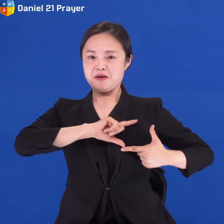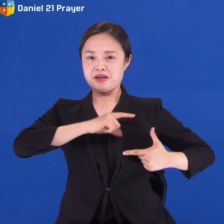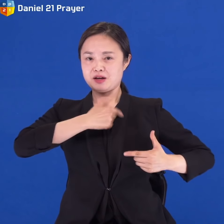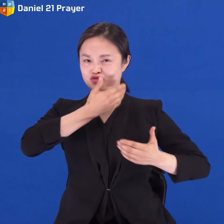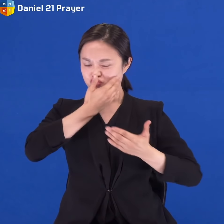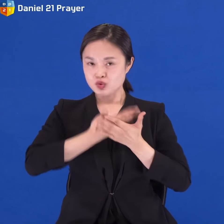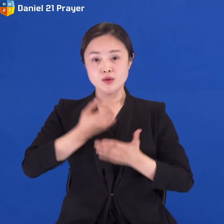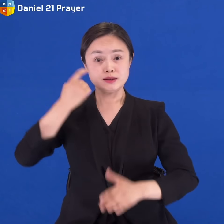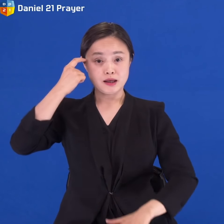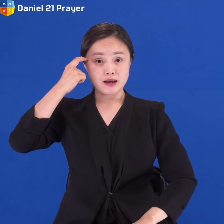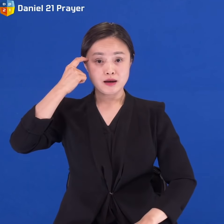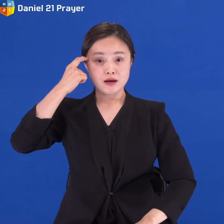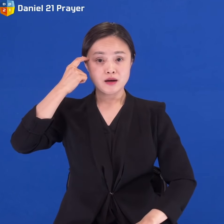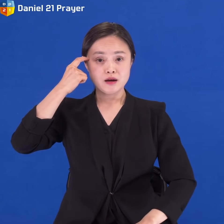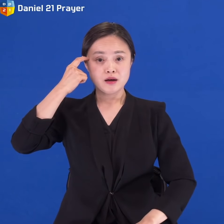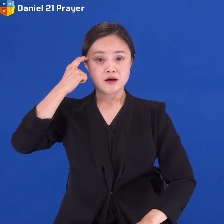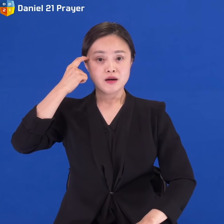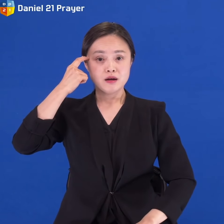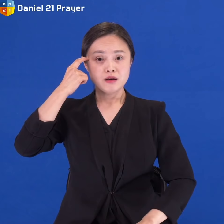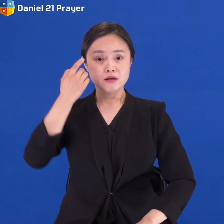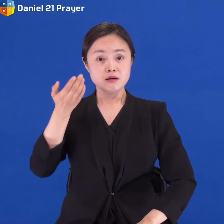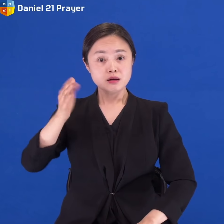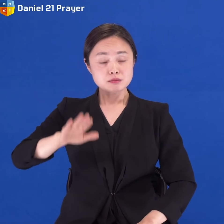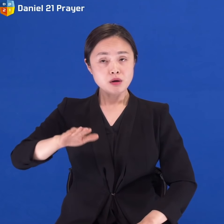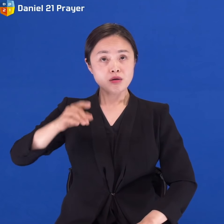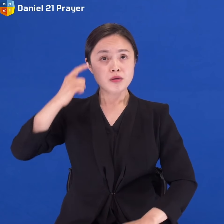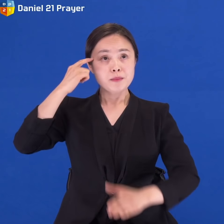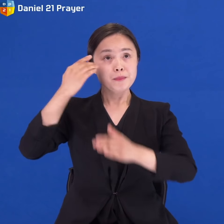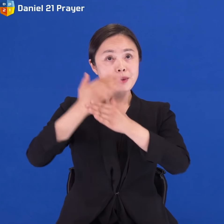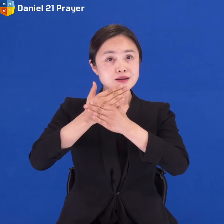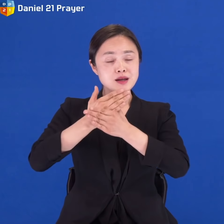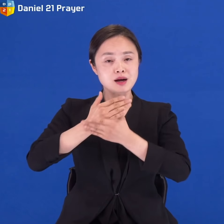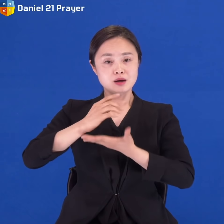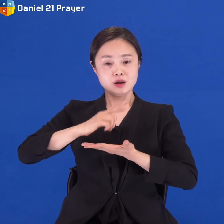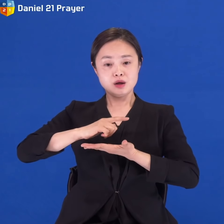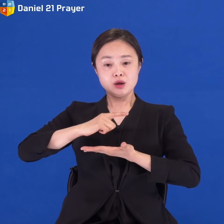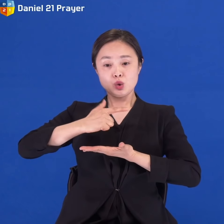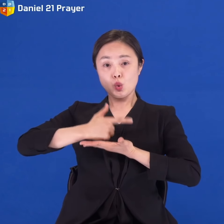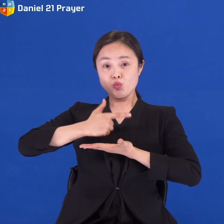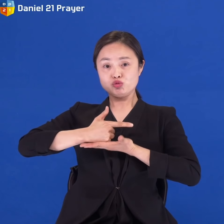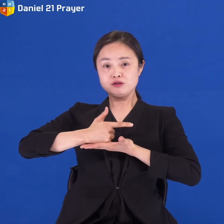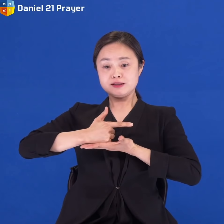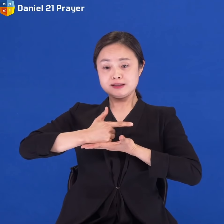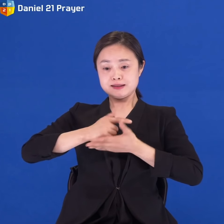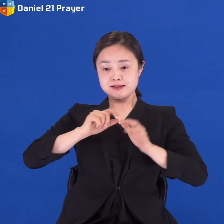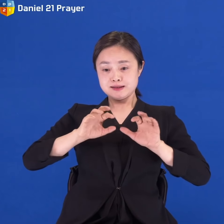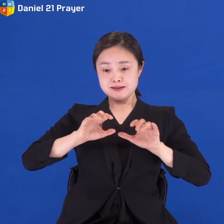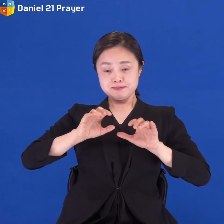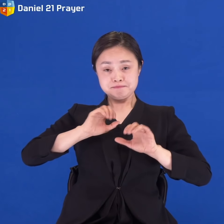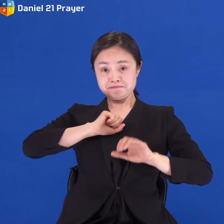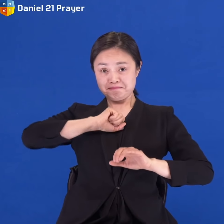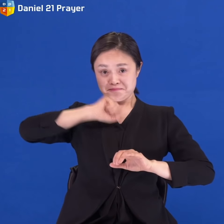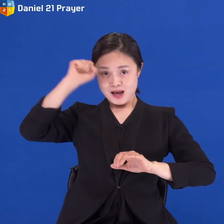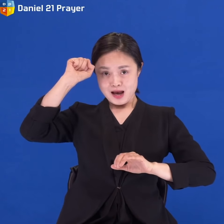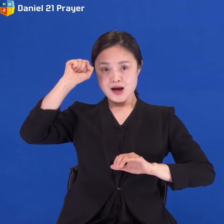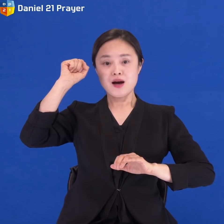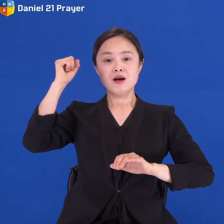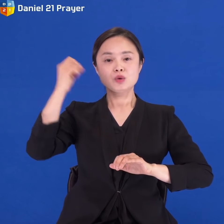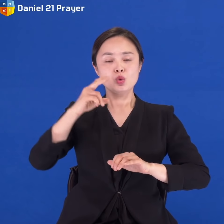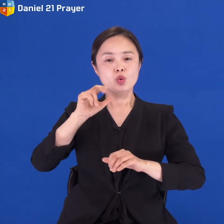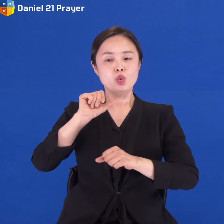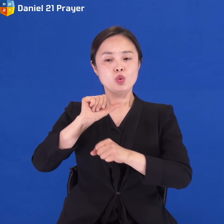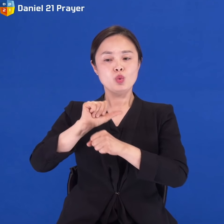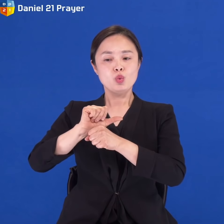그런데 박사 된 지, 논문 통과한 지가 올해가 6년째고 졸업을 내가 5년 전에 했고 통과된 지는